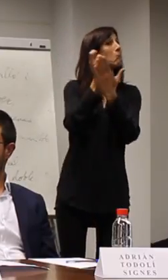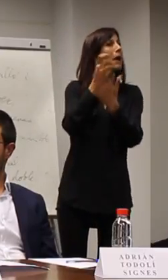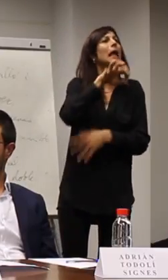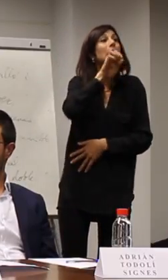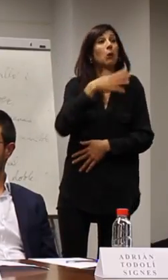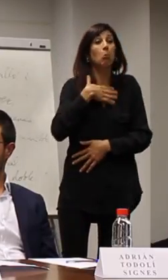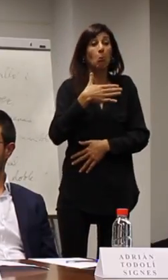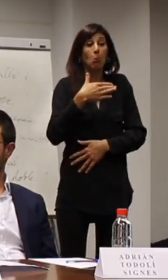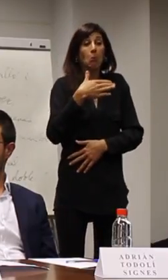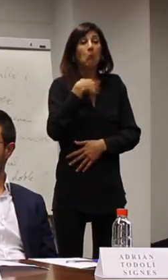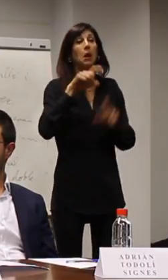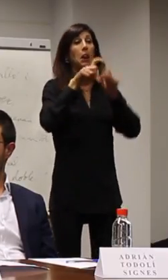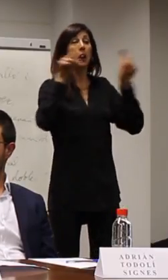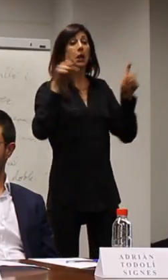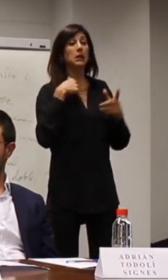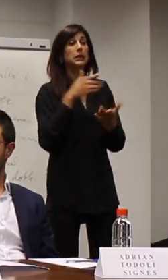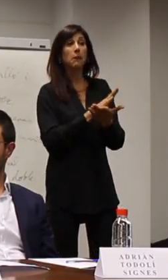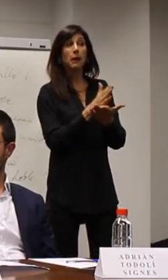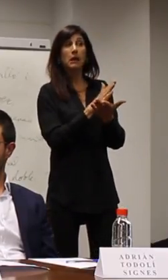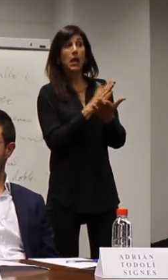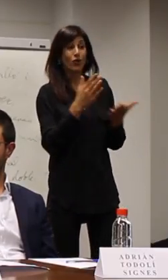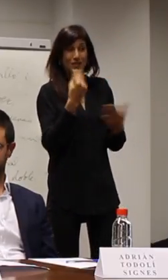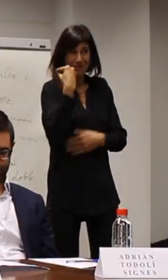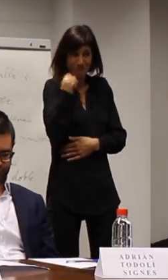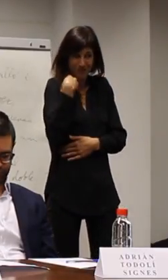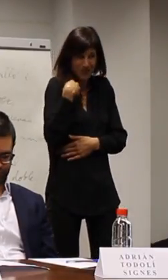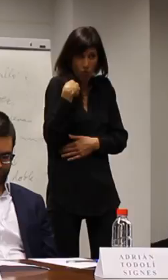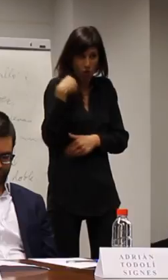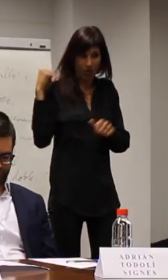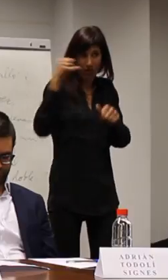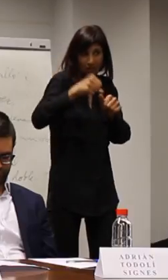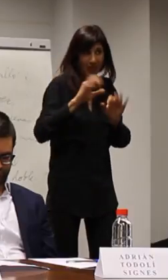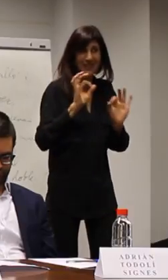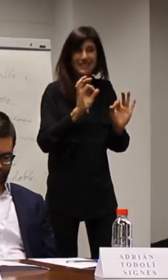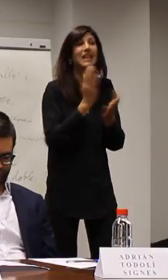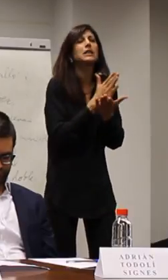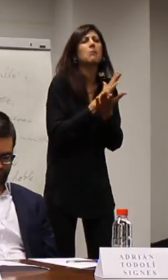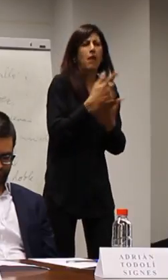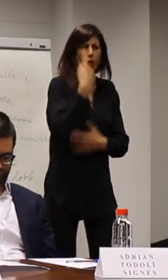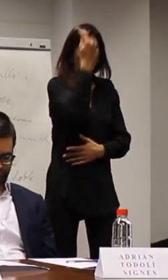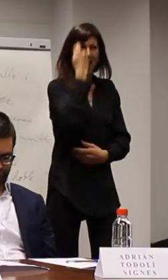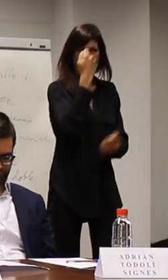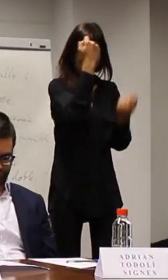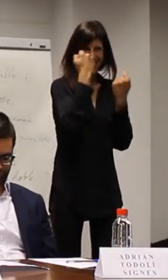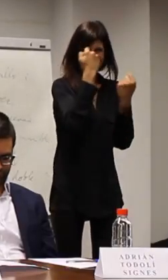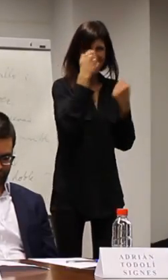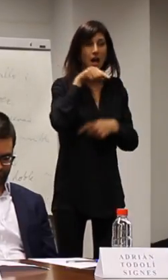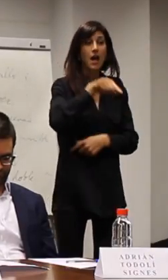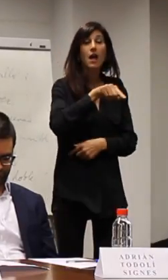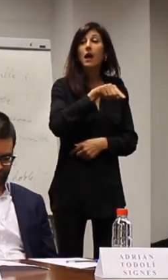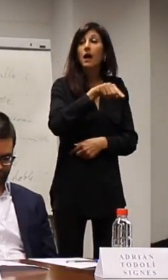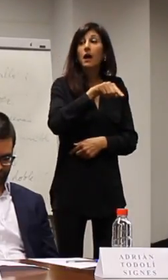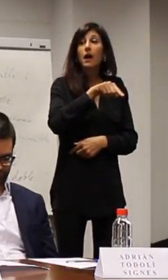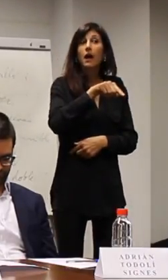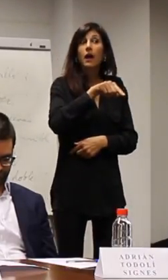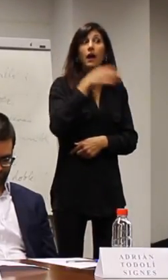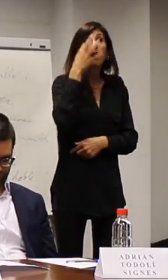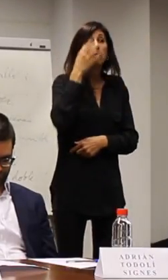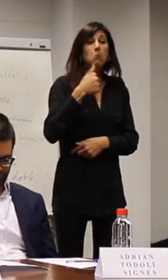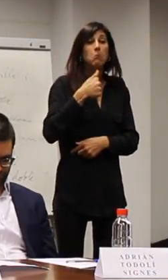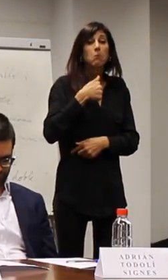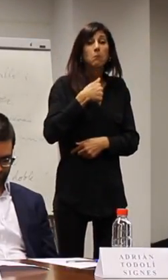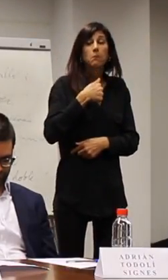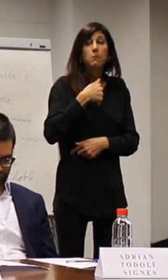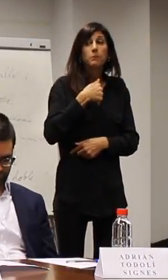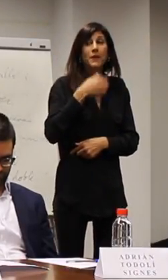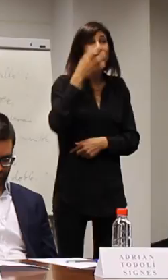intermediaria que es el intermediario de toda la vida. Vamos, no nos engañemos, aquí no. Un intermediario capitalista con accionistas y que la cúspide está en manos de propietarios de capital. No es